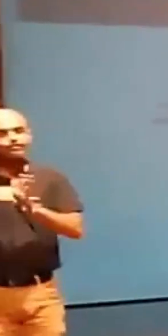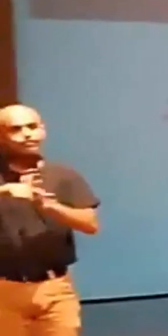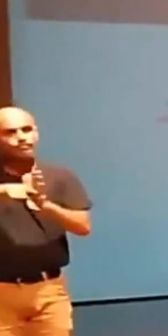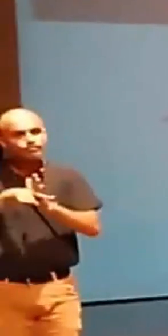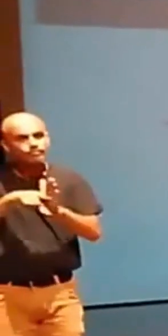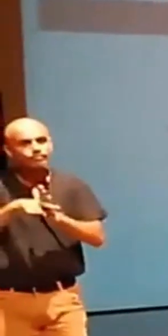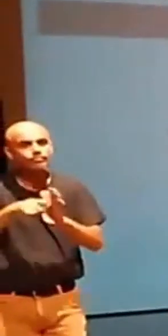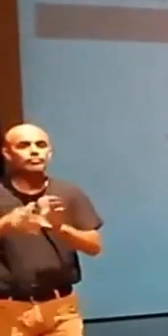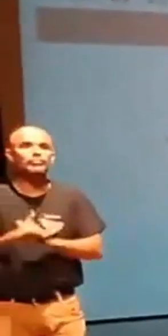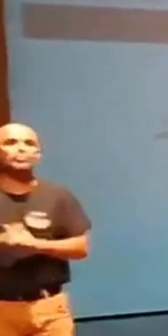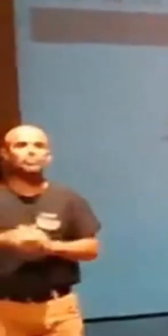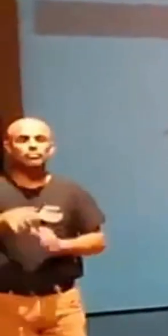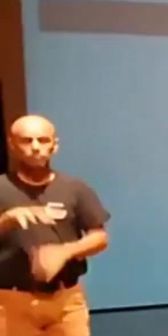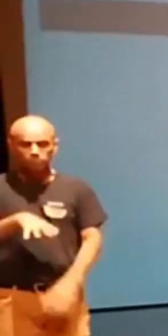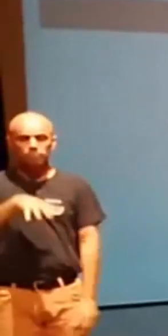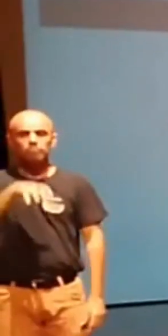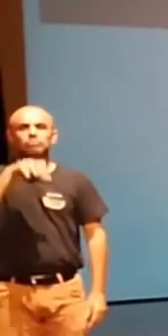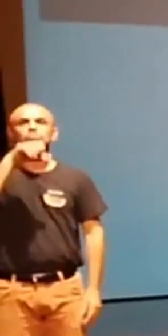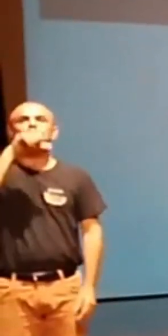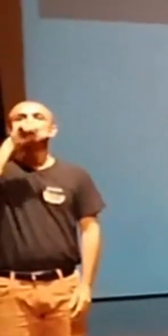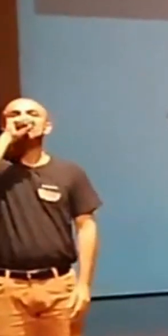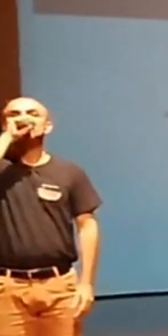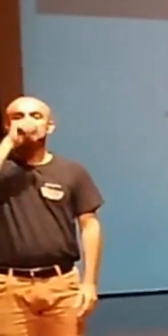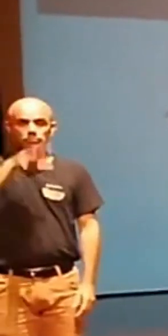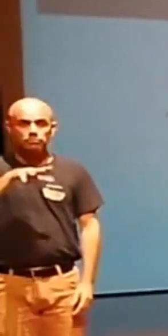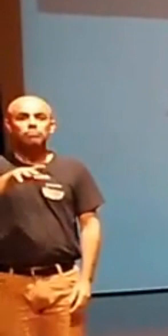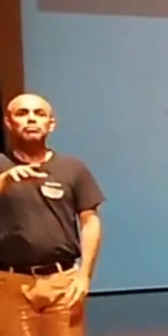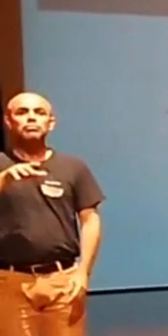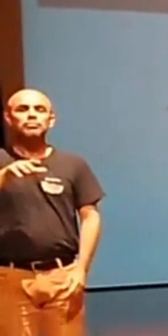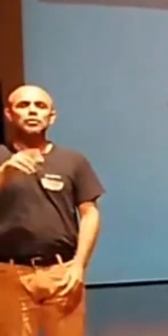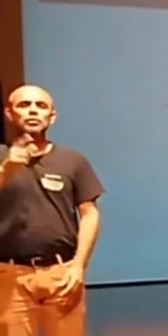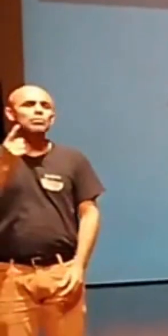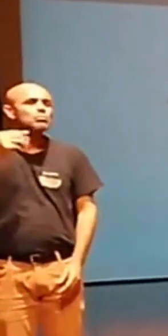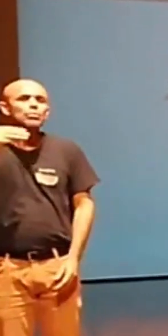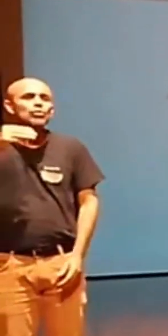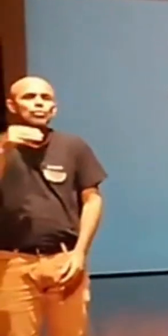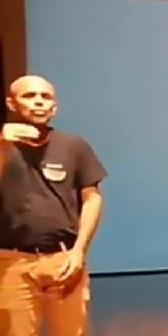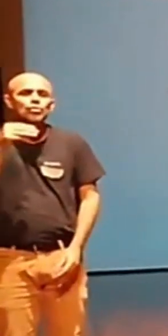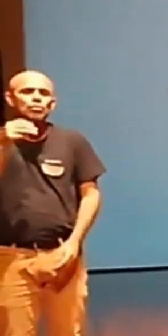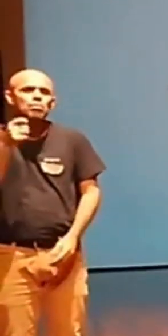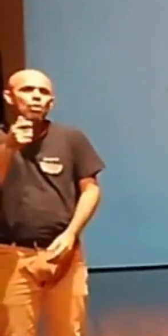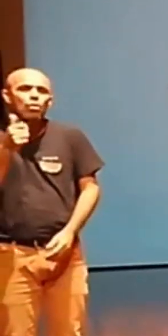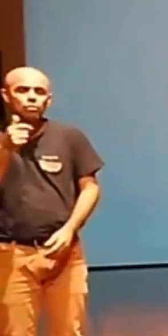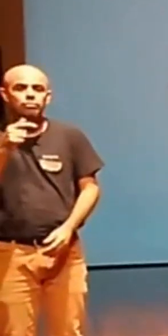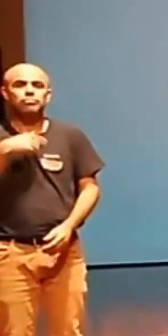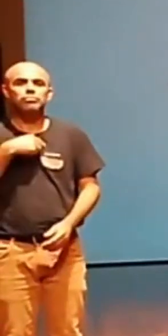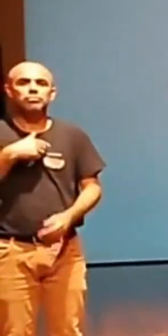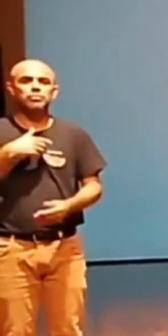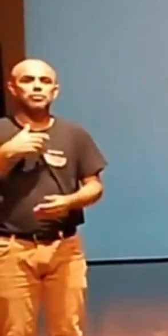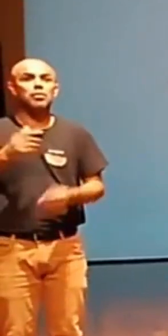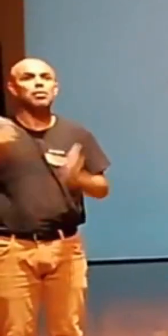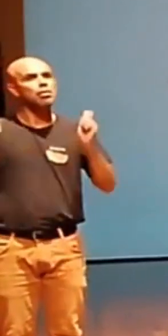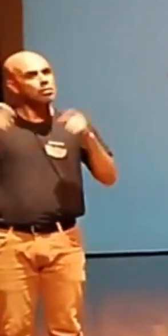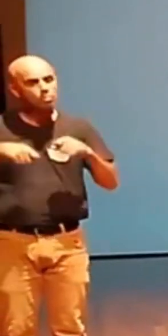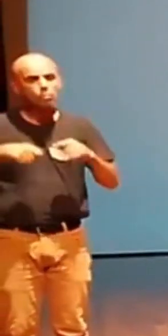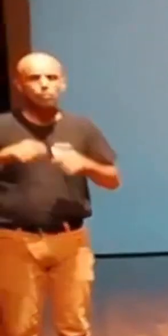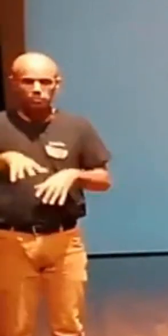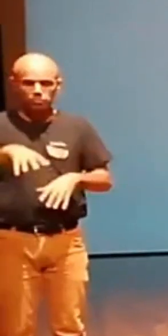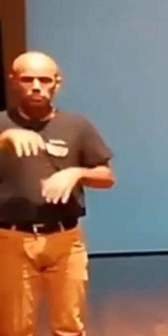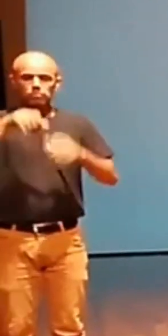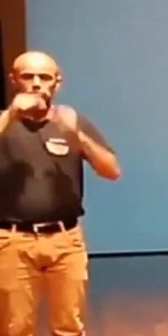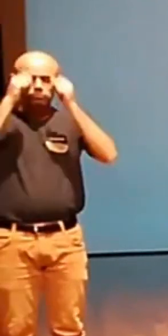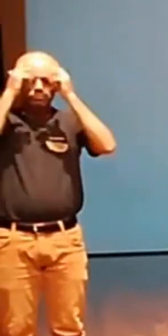que é aquela respiração no momento presente, que são alguns minutinhos no seu dia, podem fazer milagres no seu